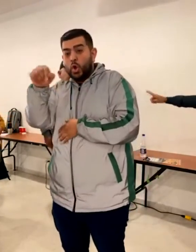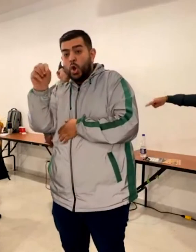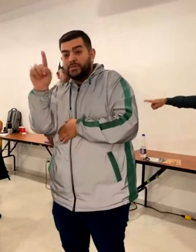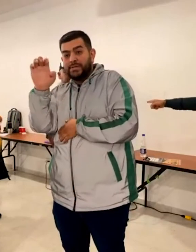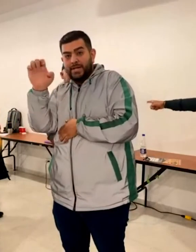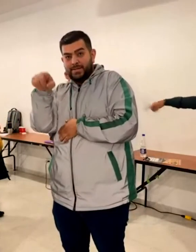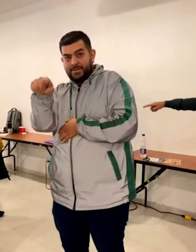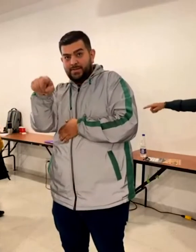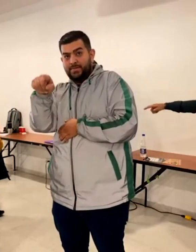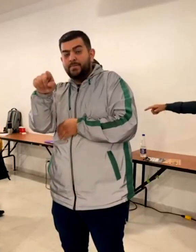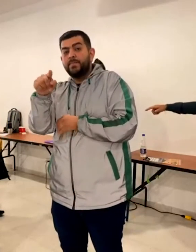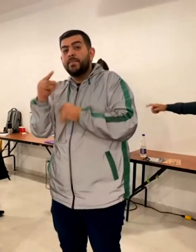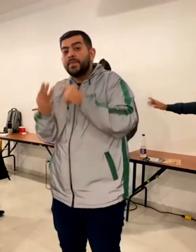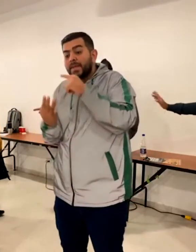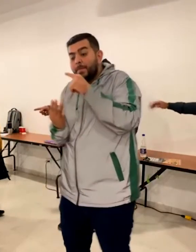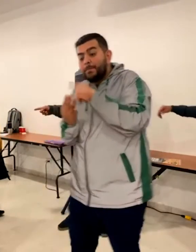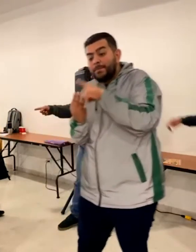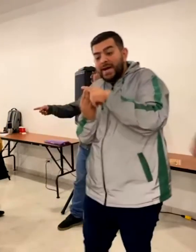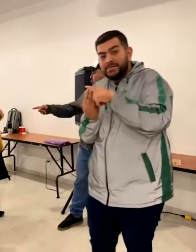la